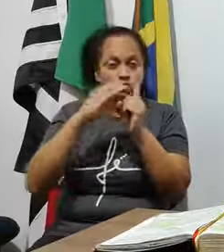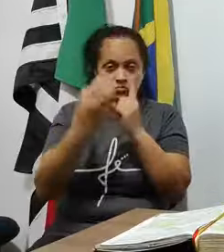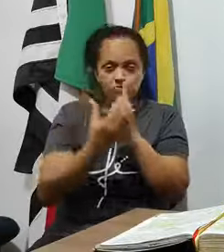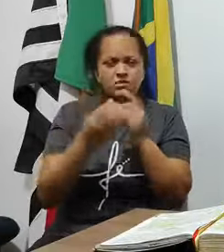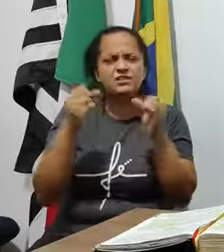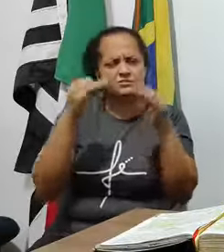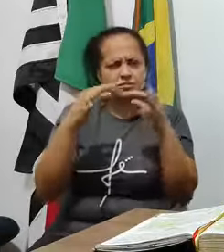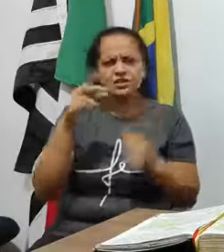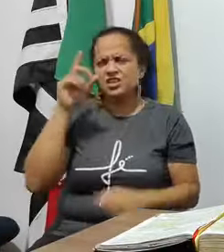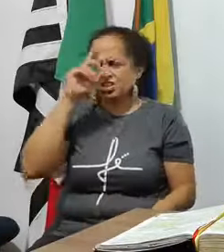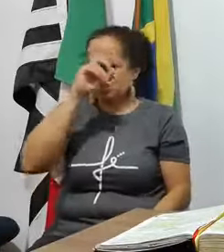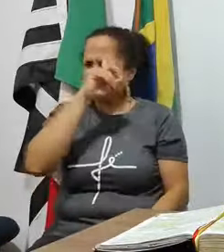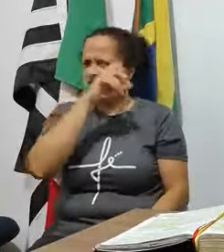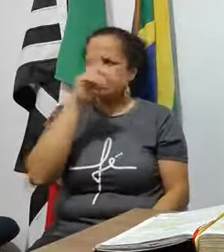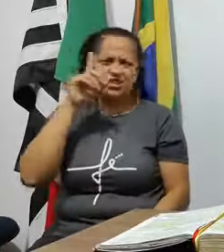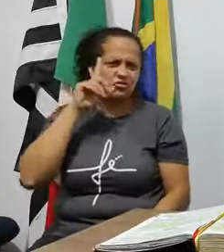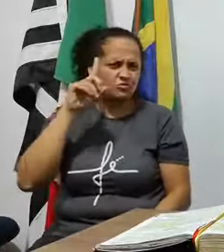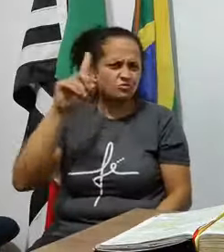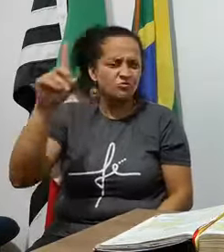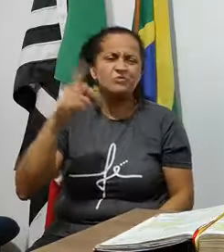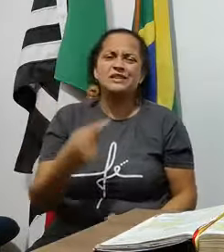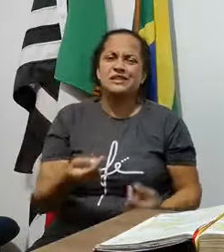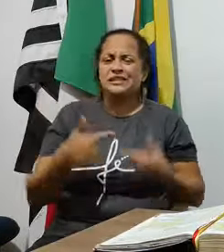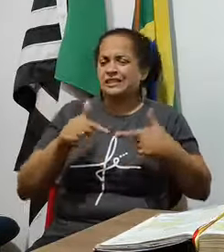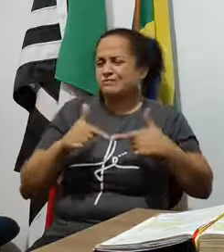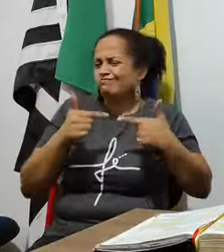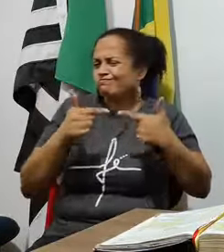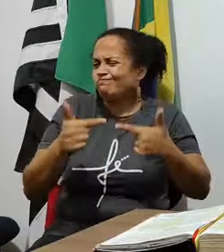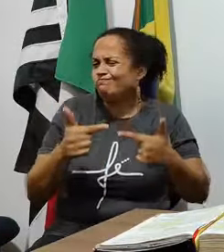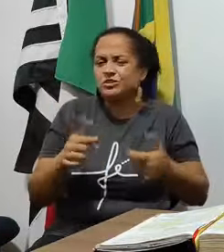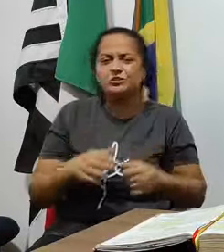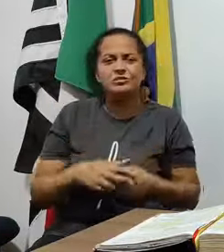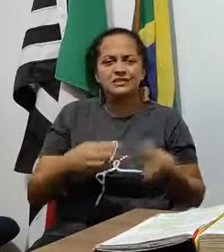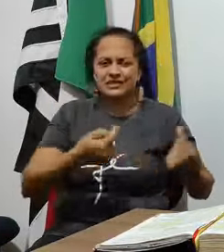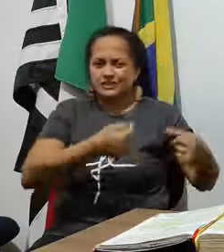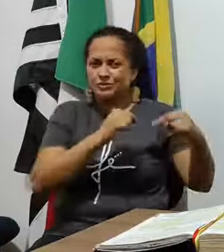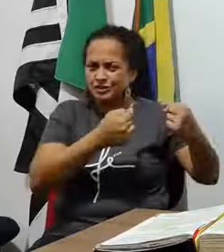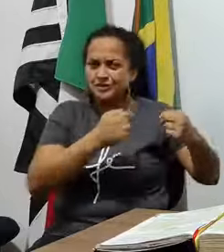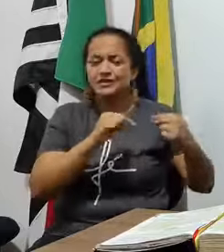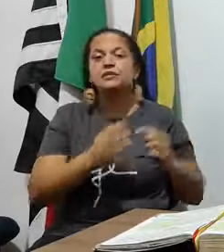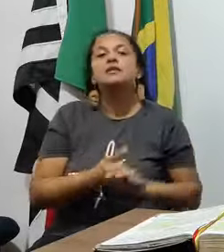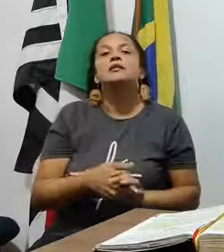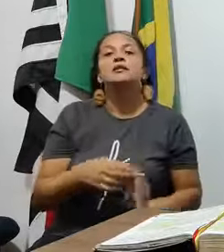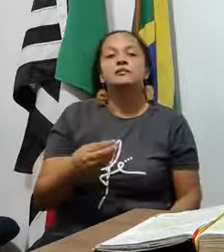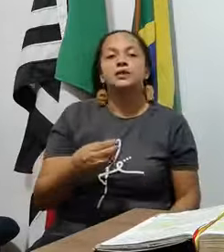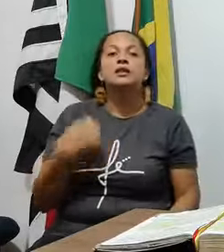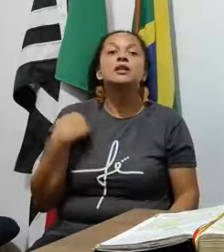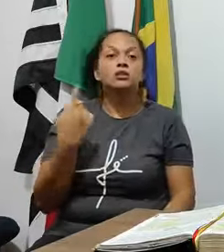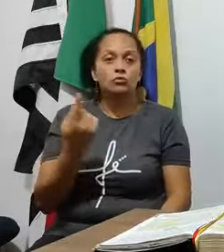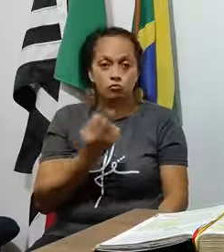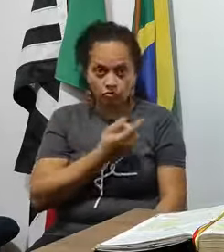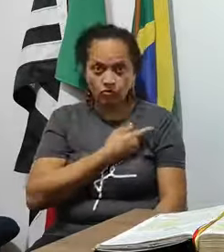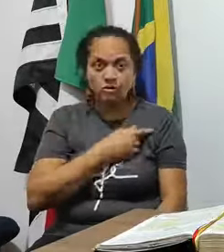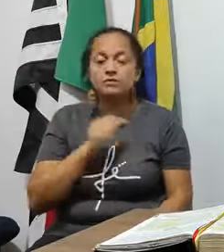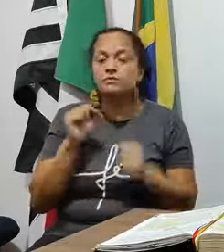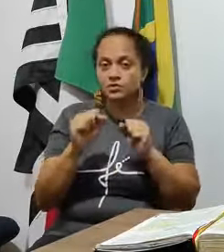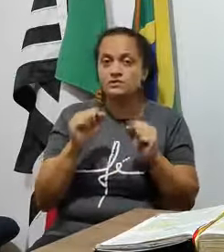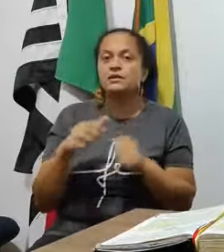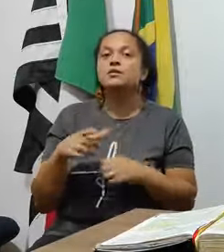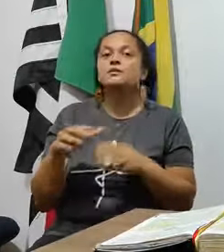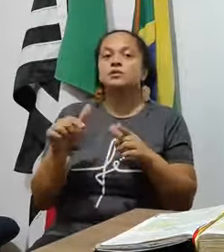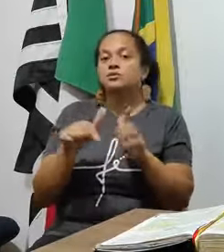de dificuldade, tribulação, para que a gente possa chegar depois lá no texto do apóstolo Paulo, 2 Coríntios